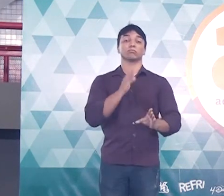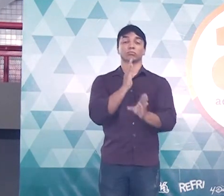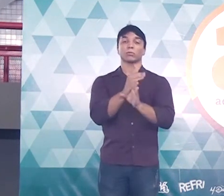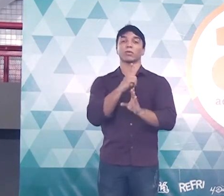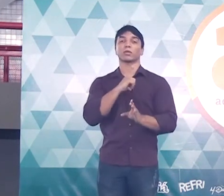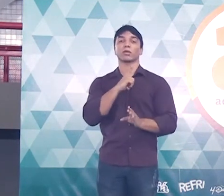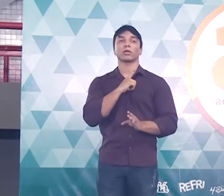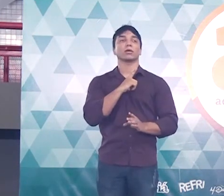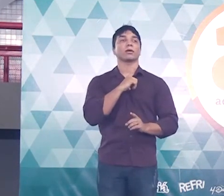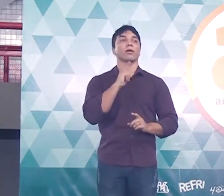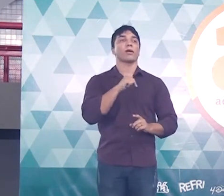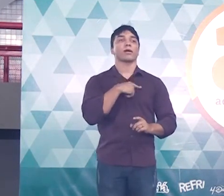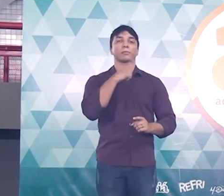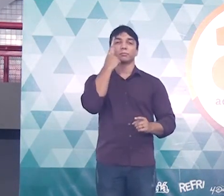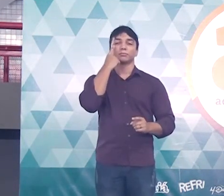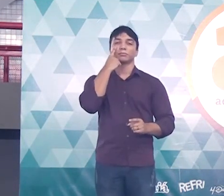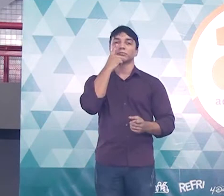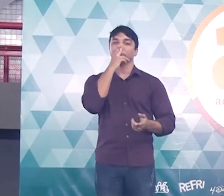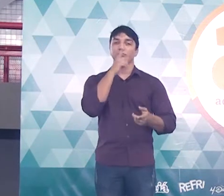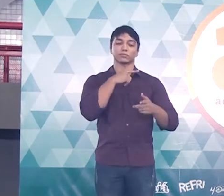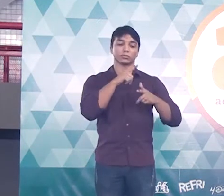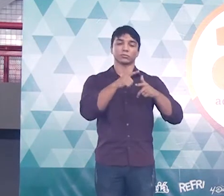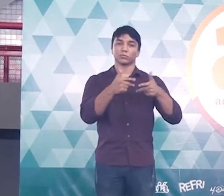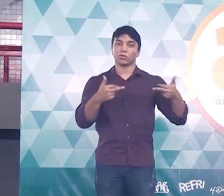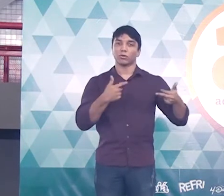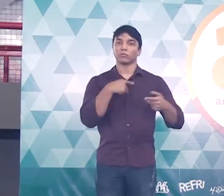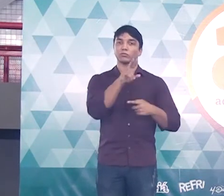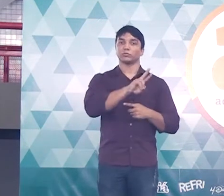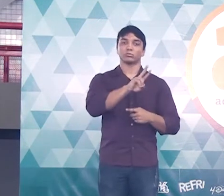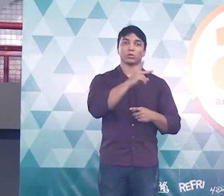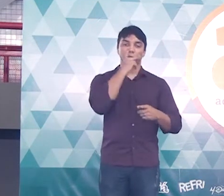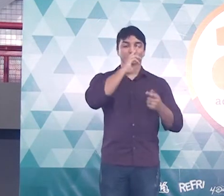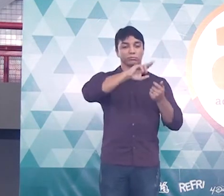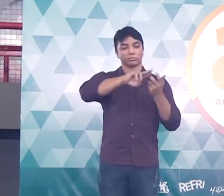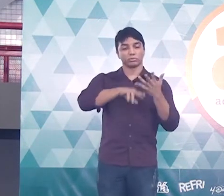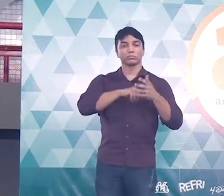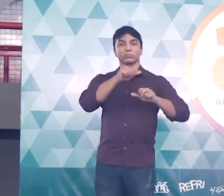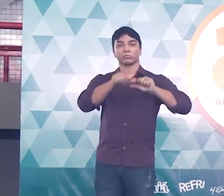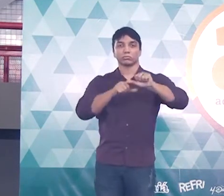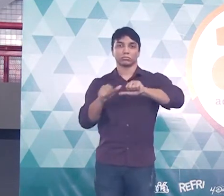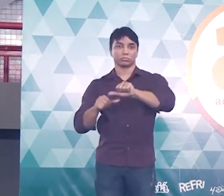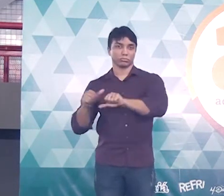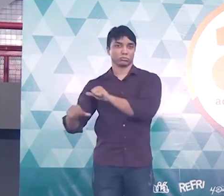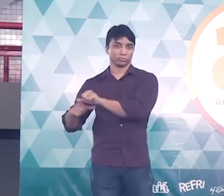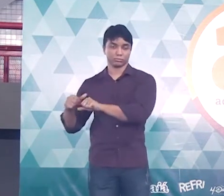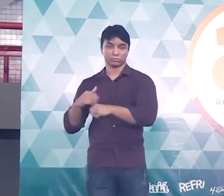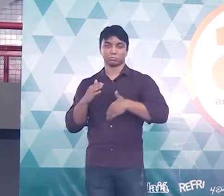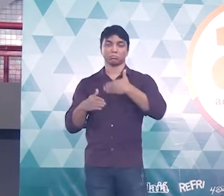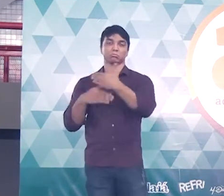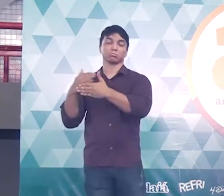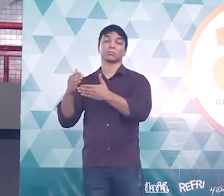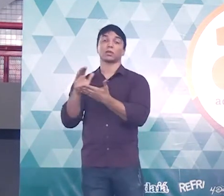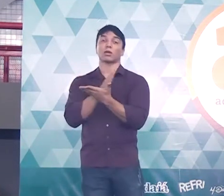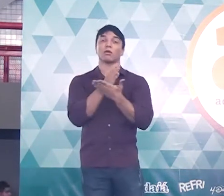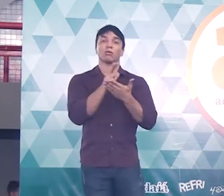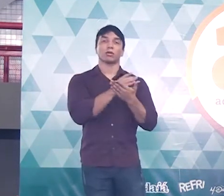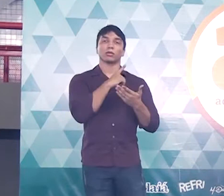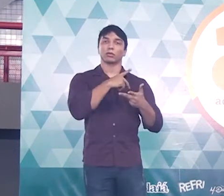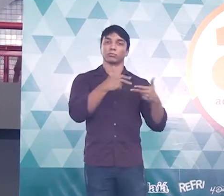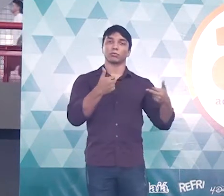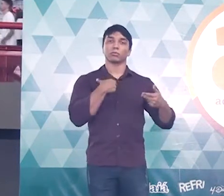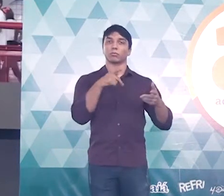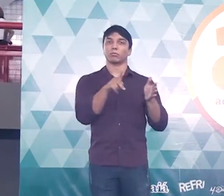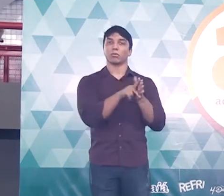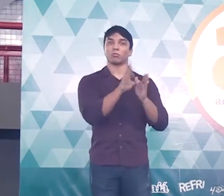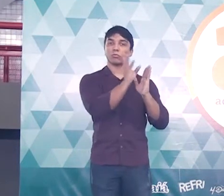gente observa que os vestibulares vêm sempre se modificando. E, consequentemente, algum conteúdo que